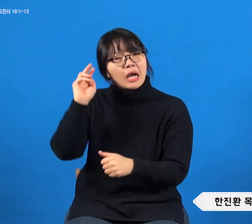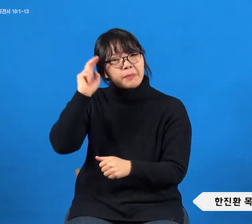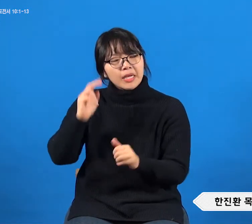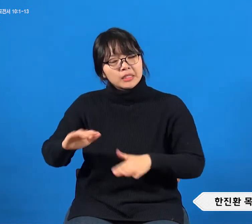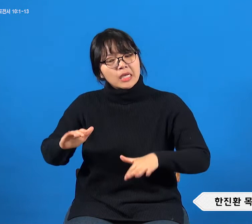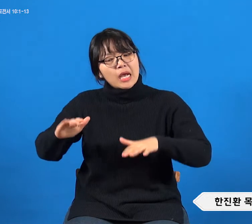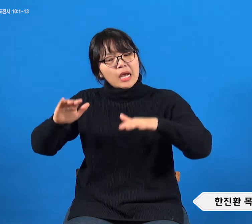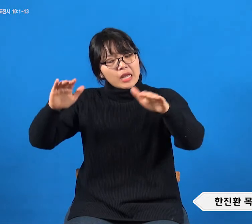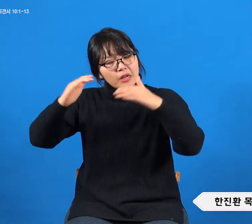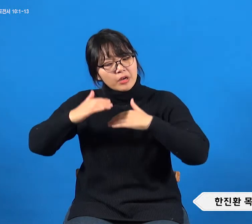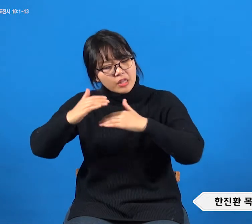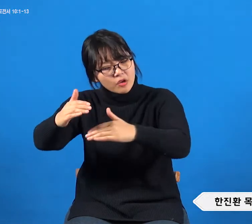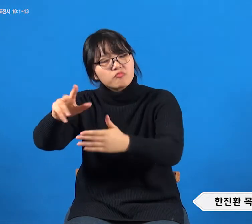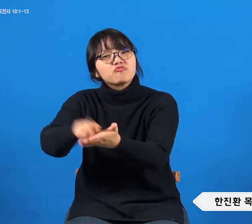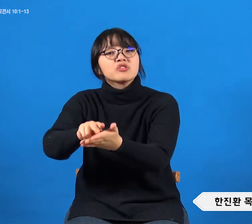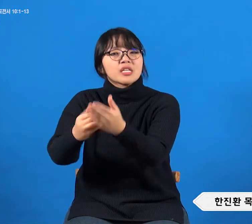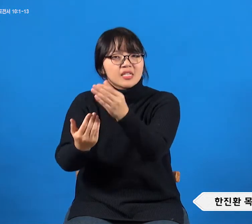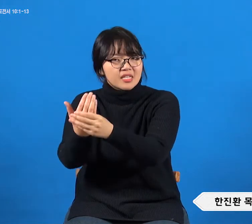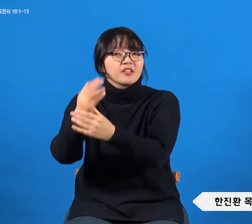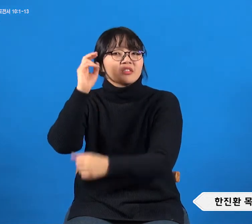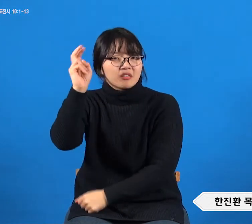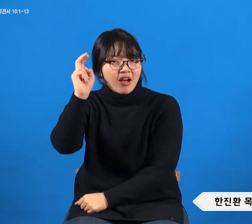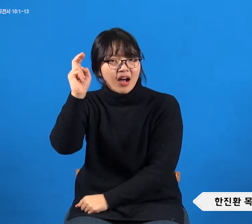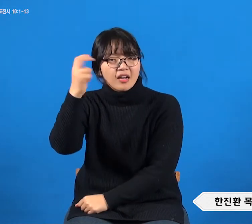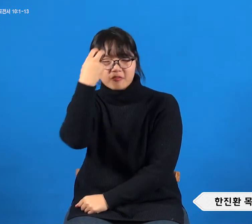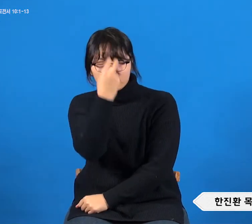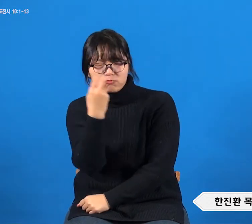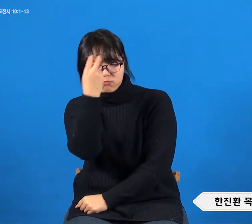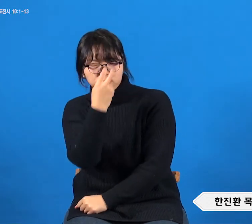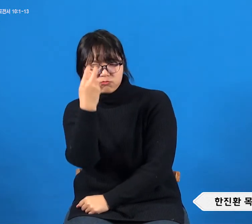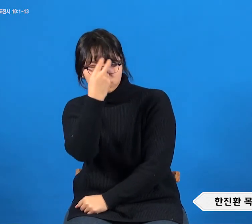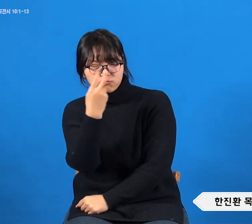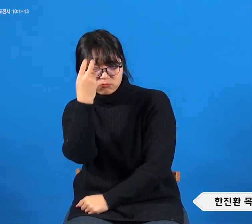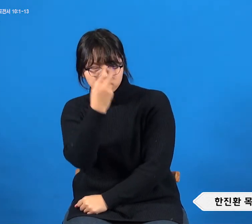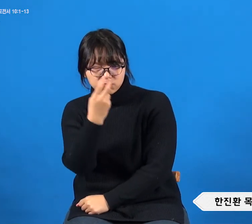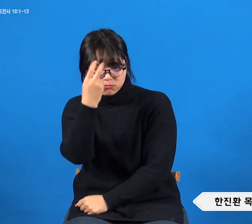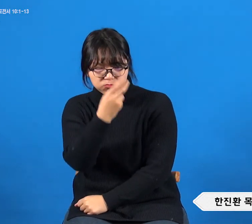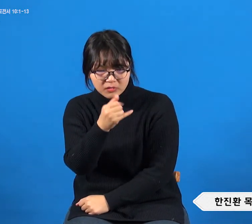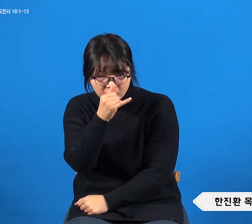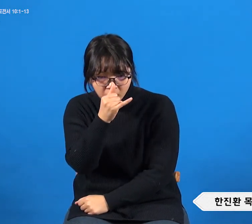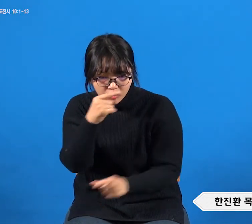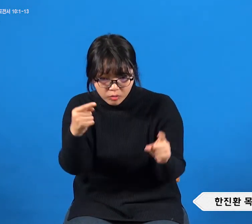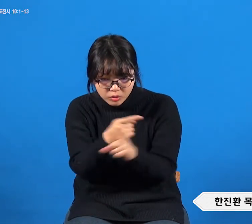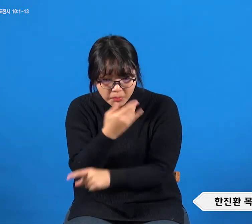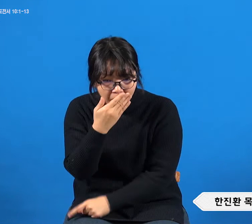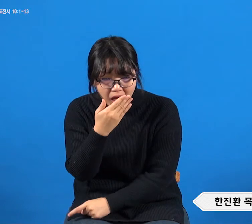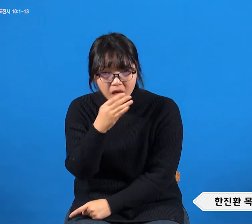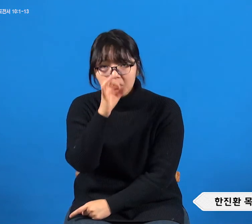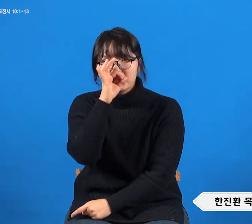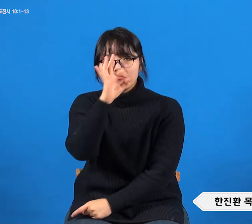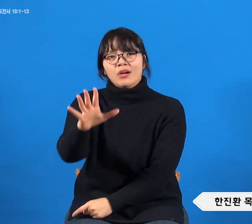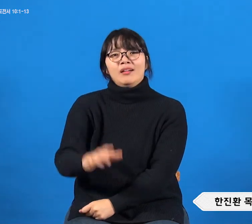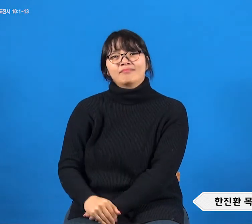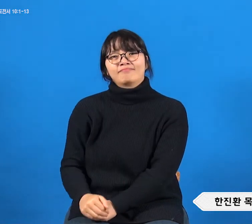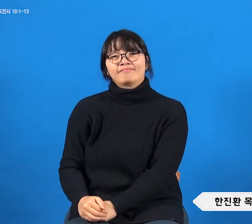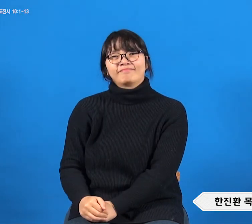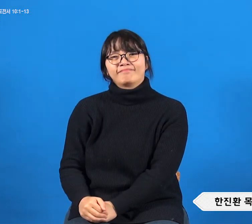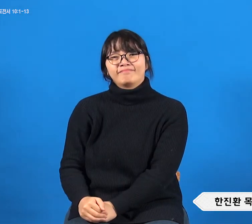영향이 있는지 모른다. 그래서 그 배경을 또 세밀하게 분석을 했습니다. 그래도 소용이 없습니다.